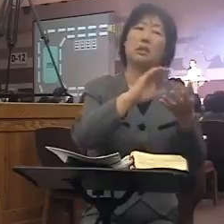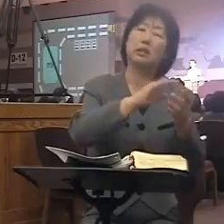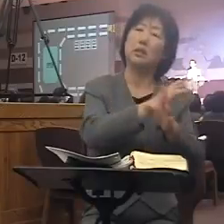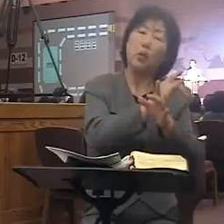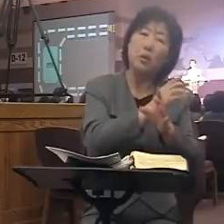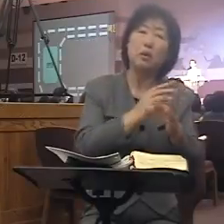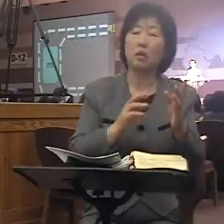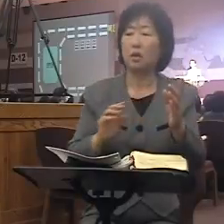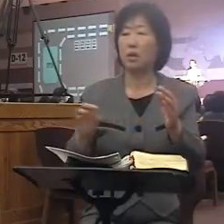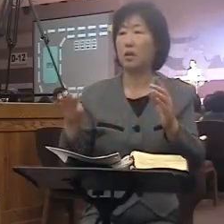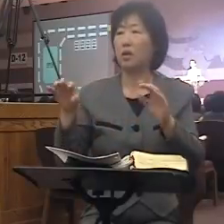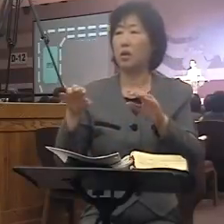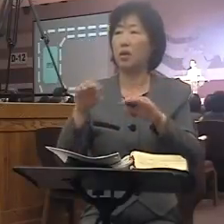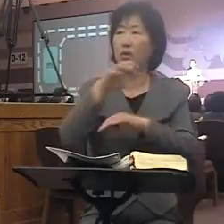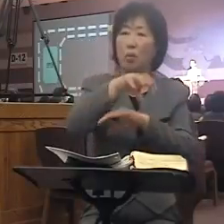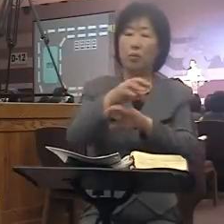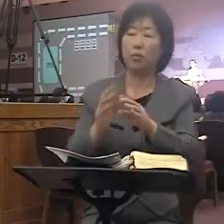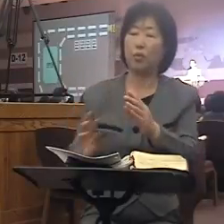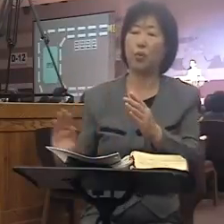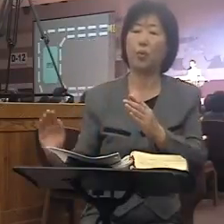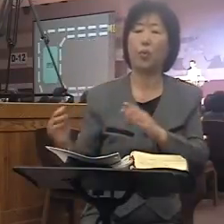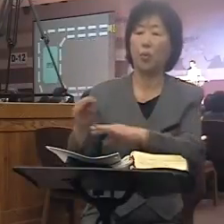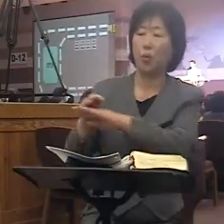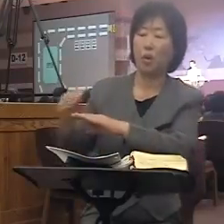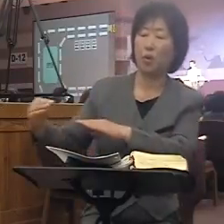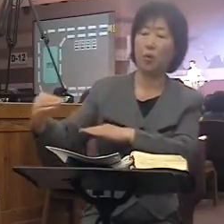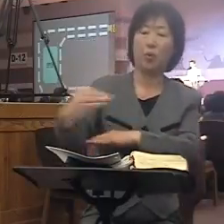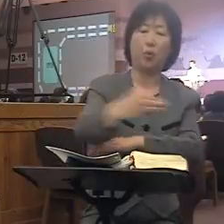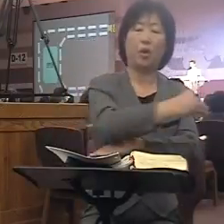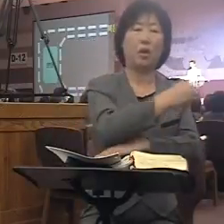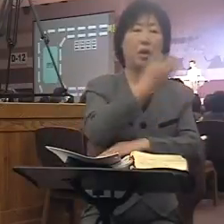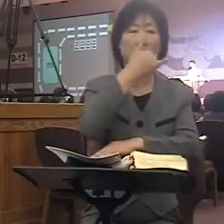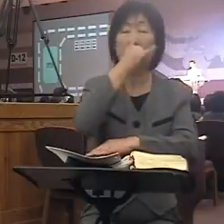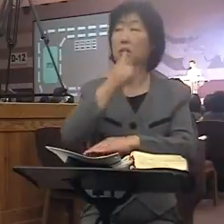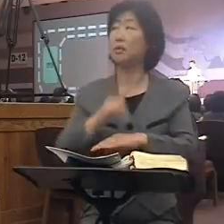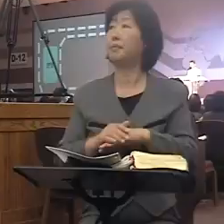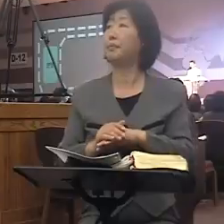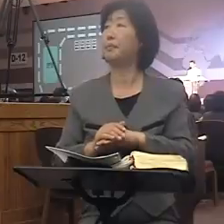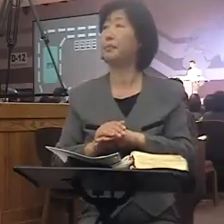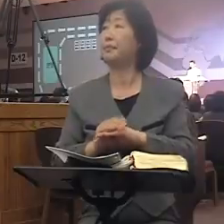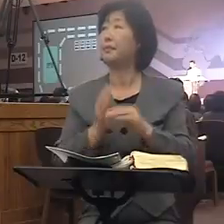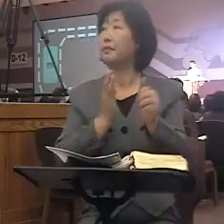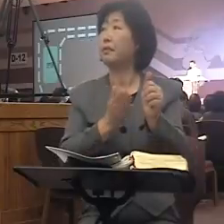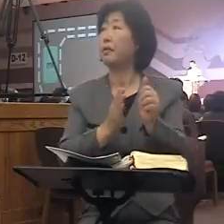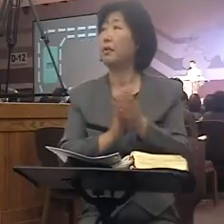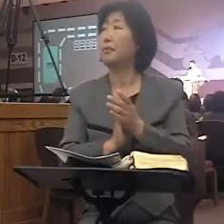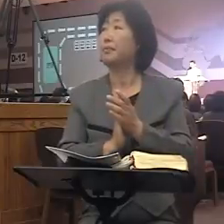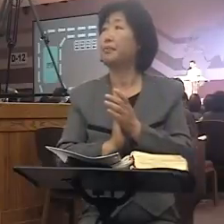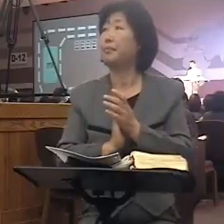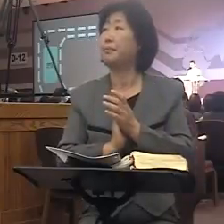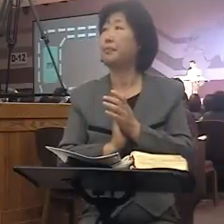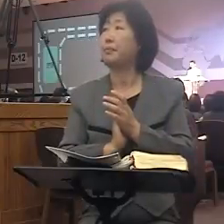해서 빠져나오시게 됩니다. 이 점 꼭 유념해 주시기를 바랍니다.